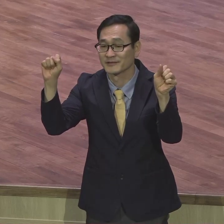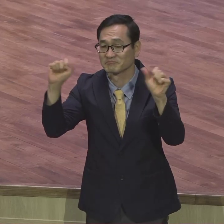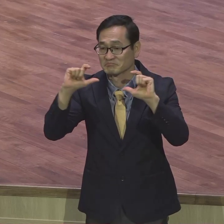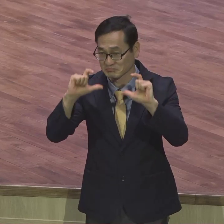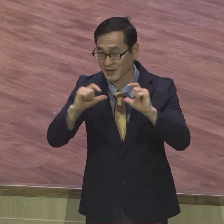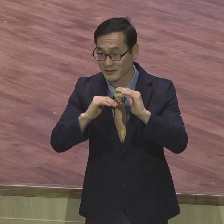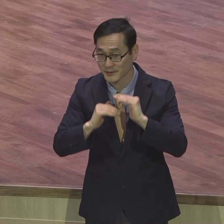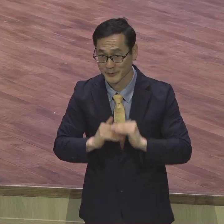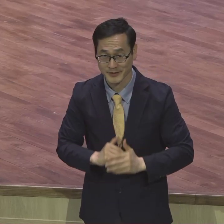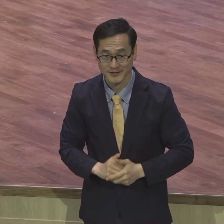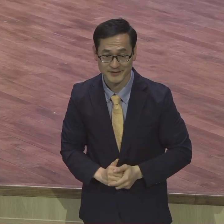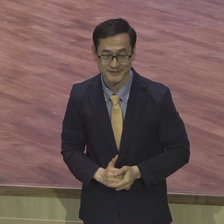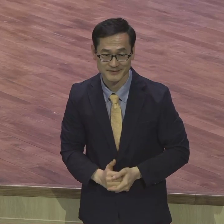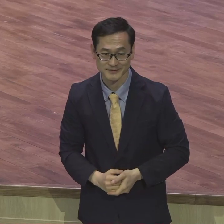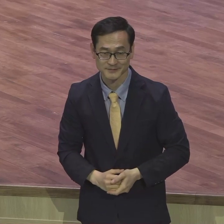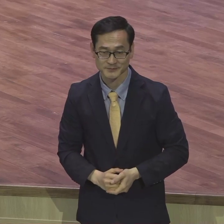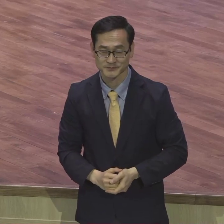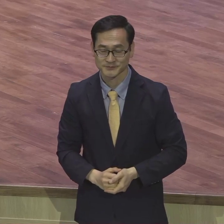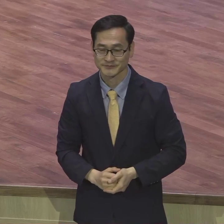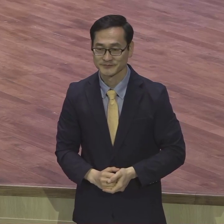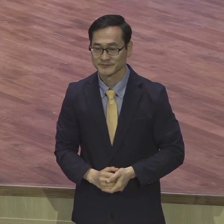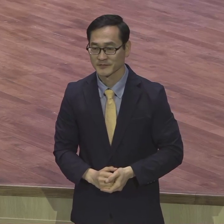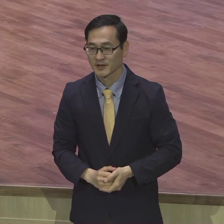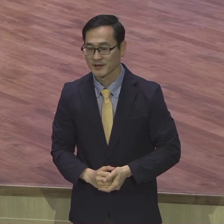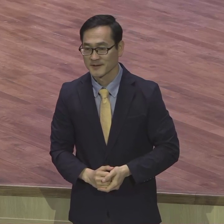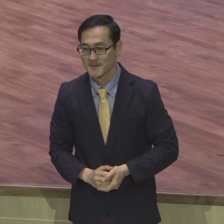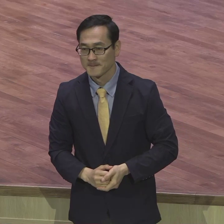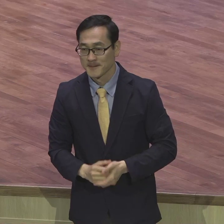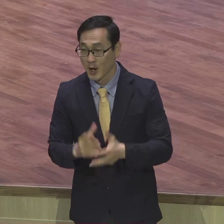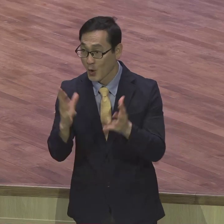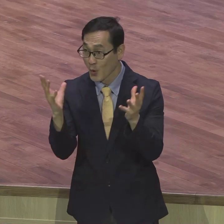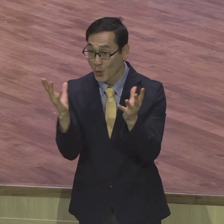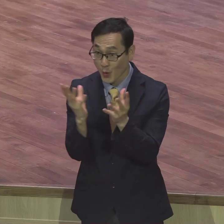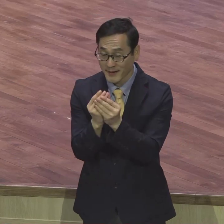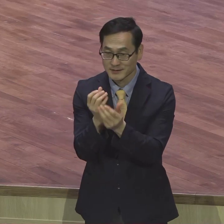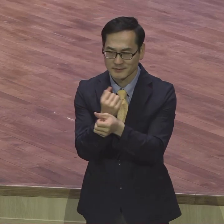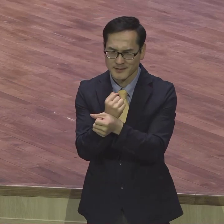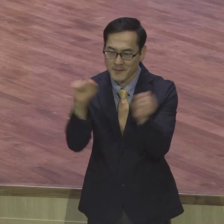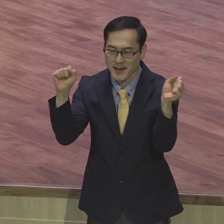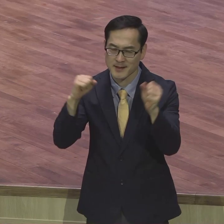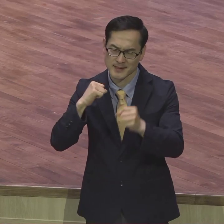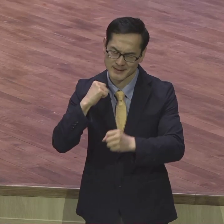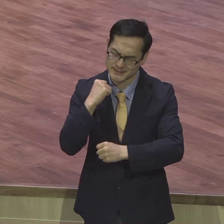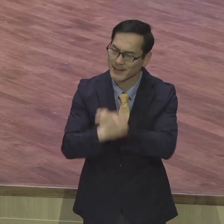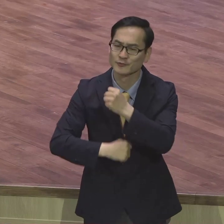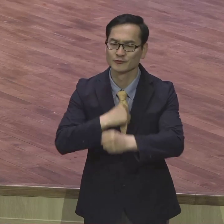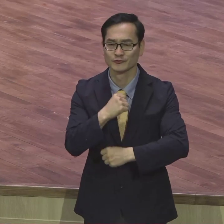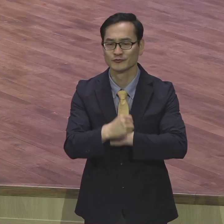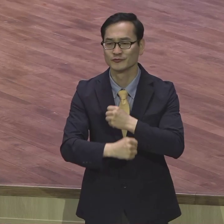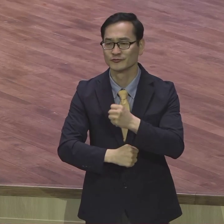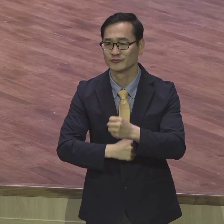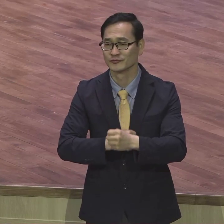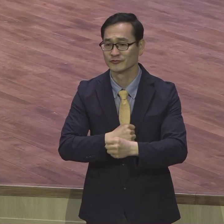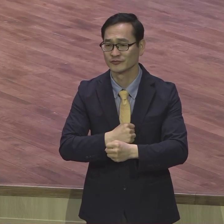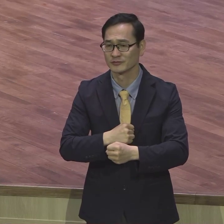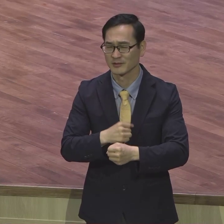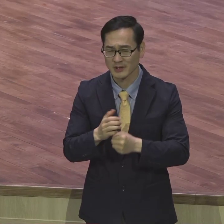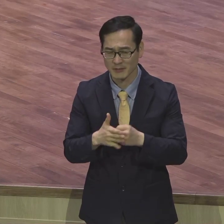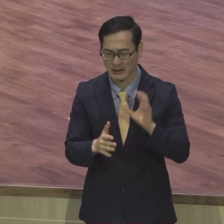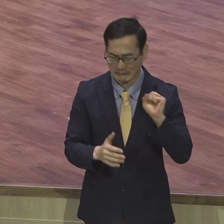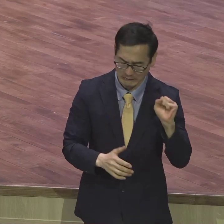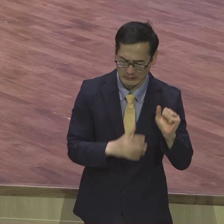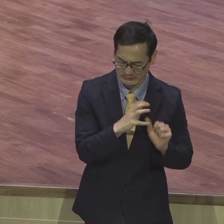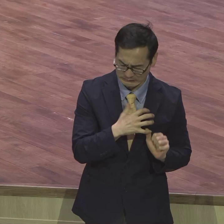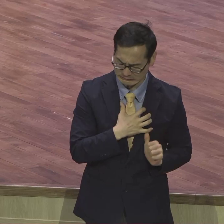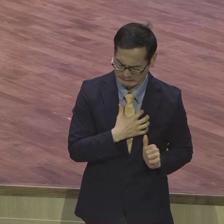아멘. 이걸 여러분 아셔야 돼요. 완전 여러분은 자유한 인생이에요. 묶이지 마세요. 뭔가